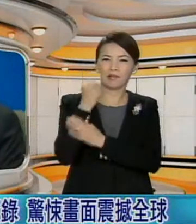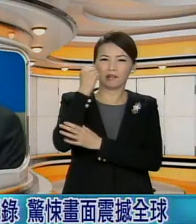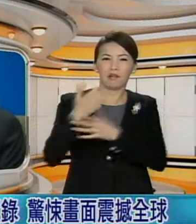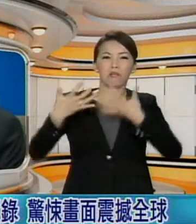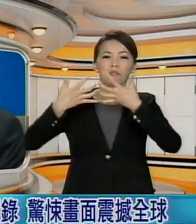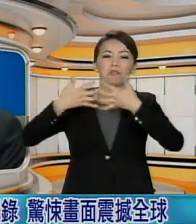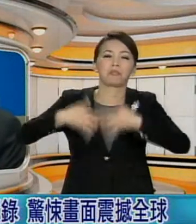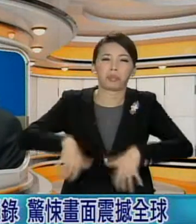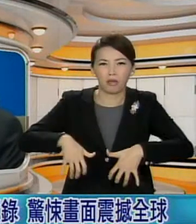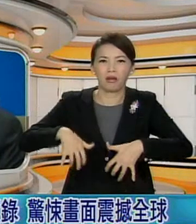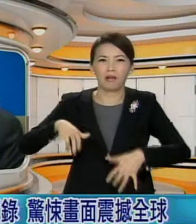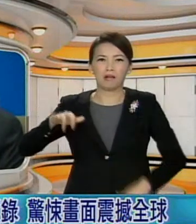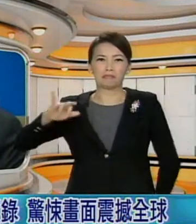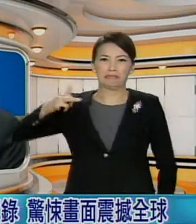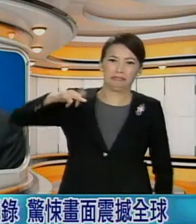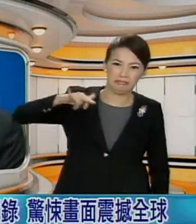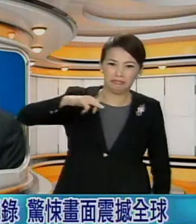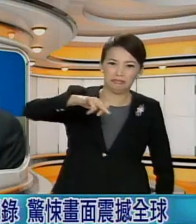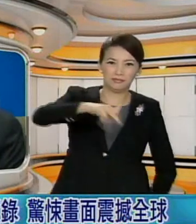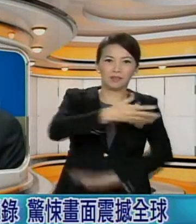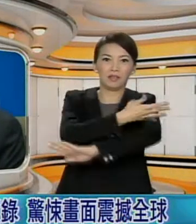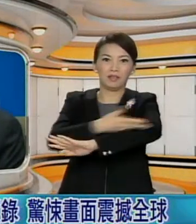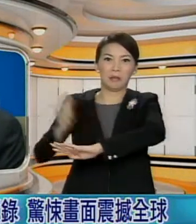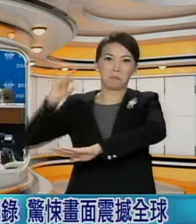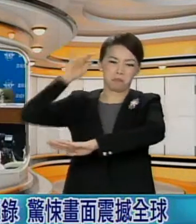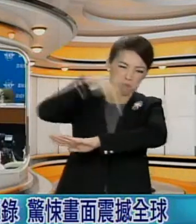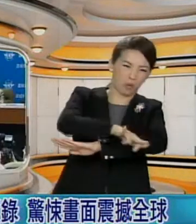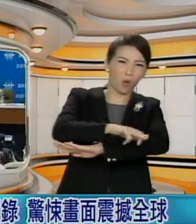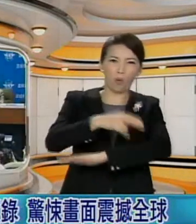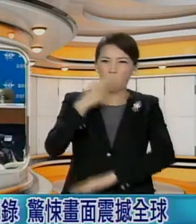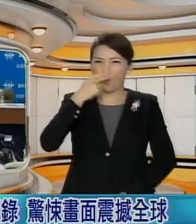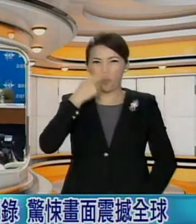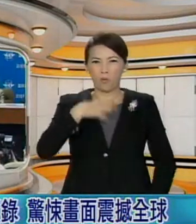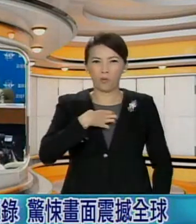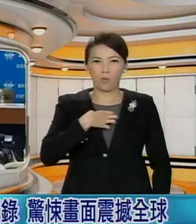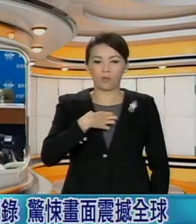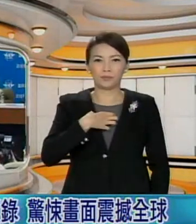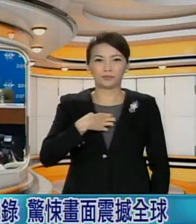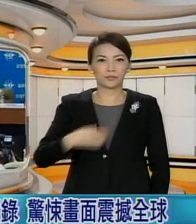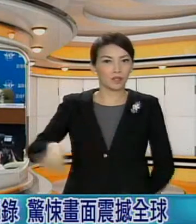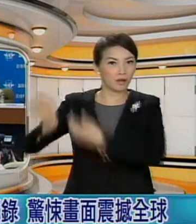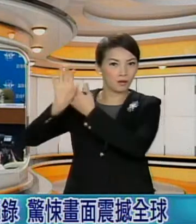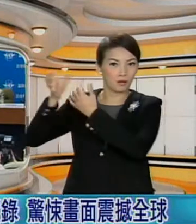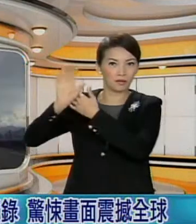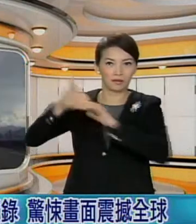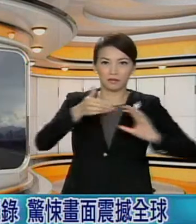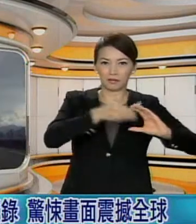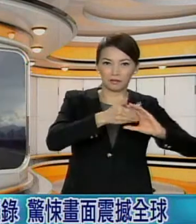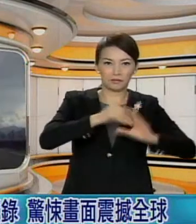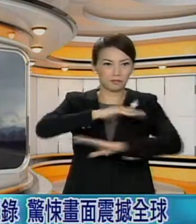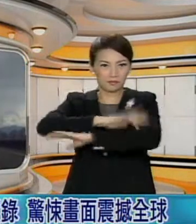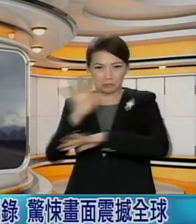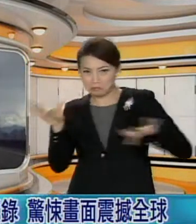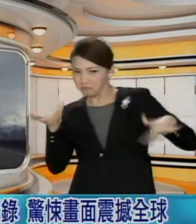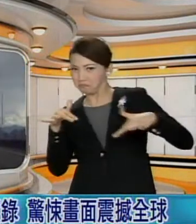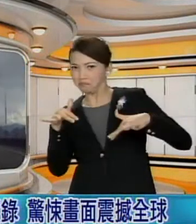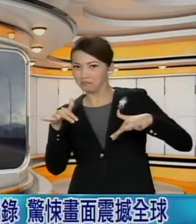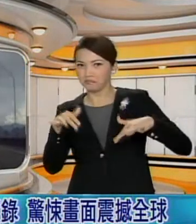坠河前惊险一刻，受到了国际媒体广泛的关注。多名飞安专家分析这